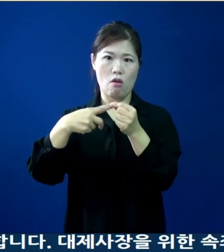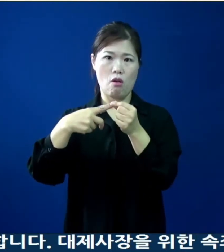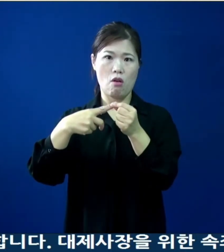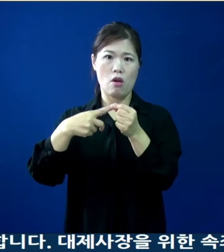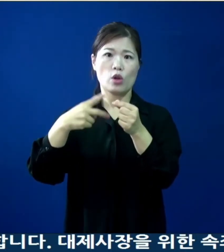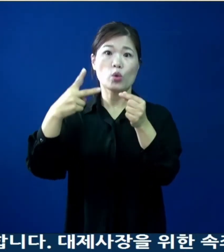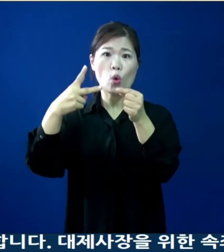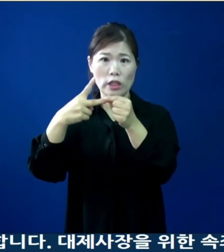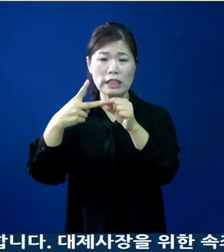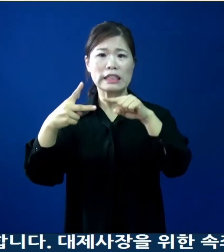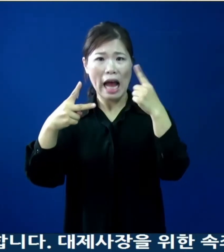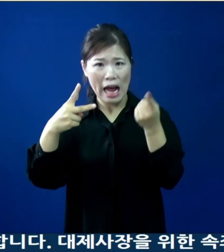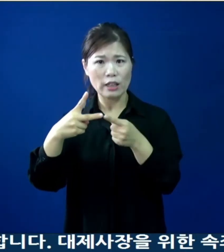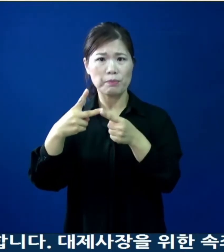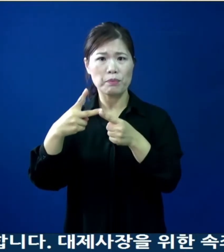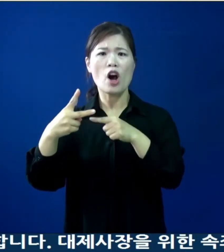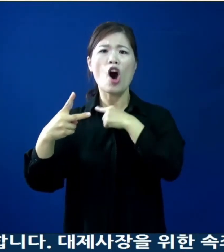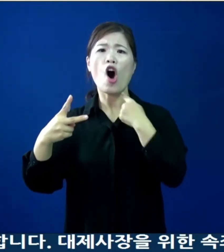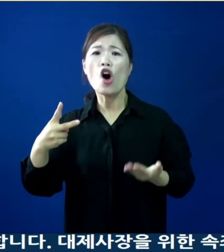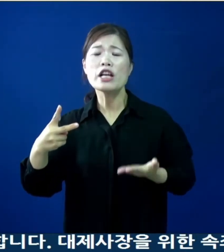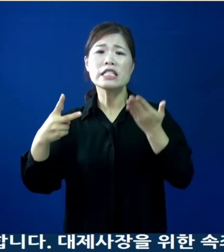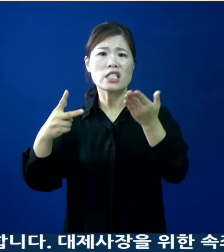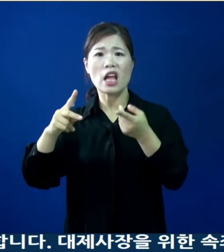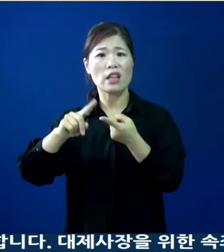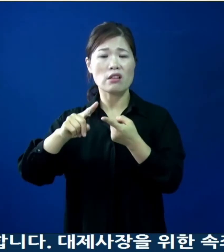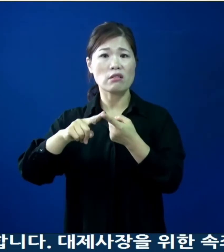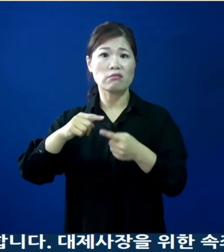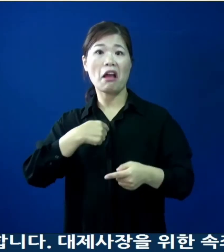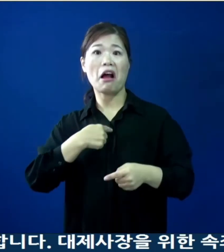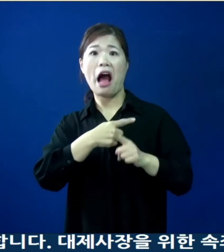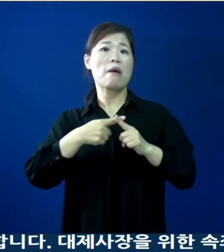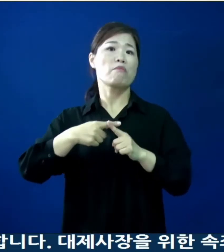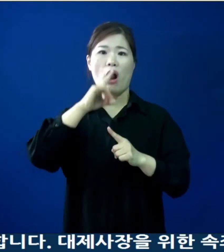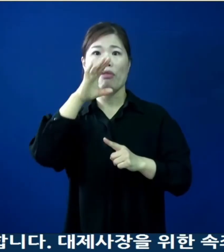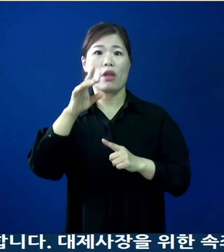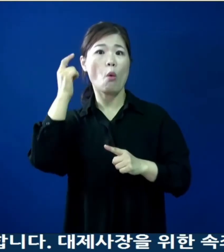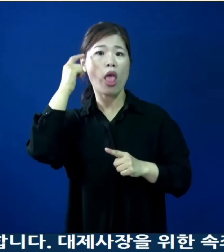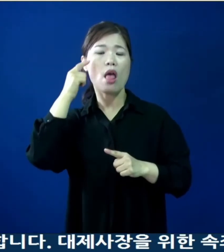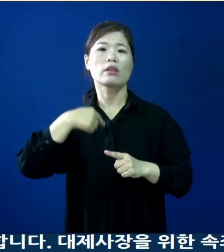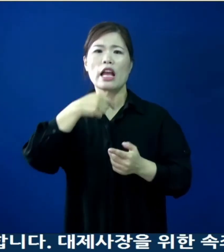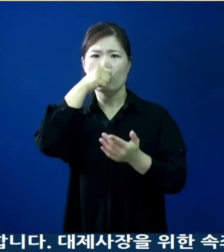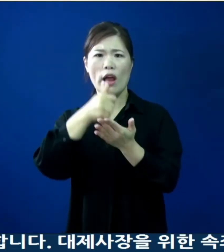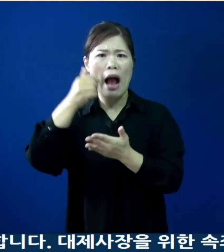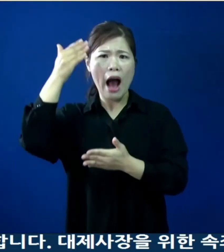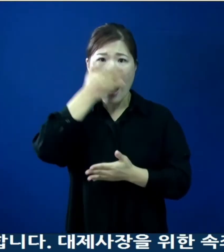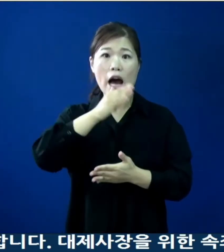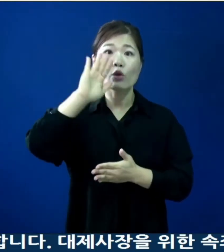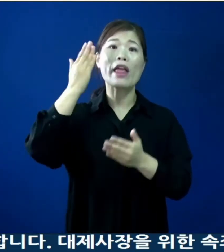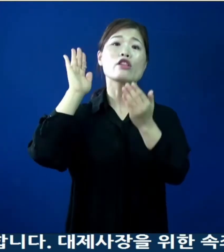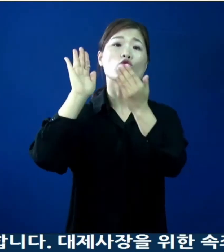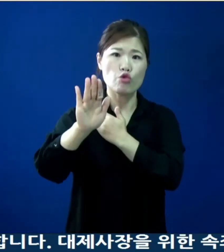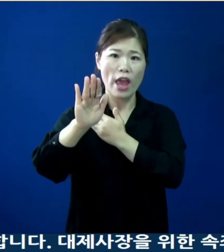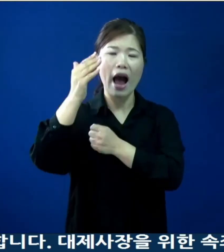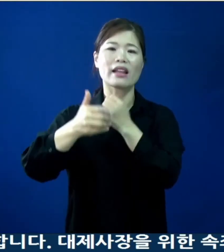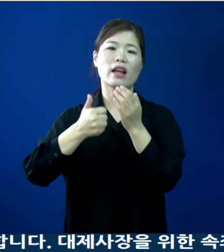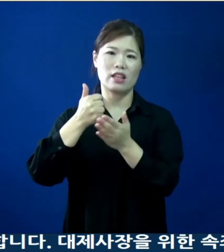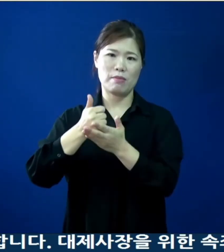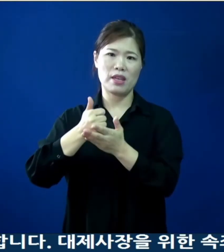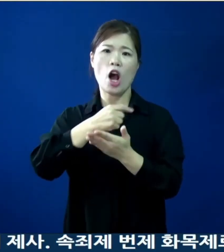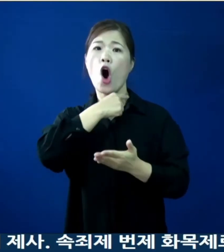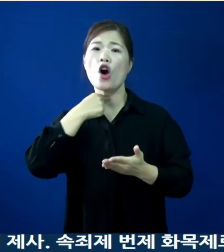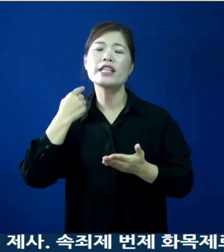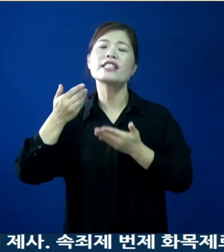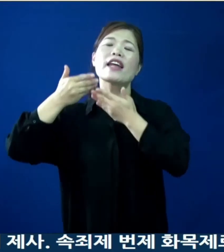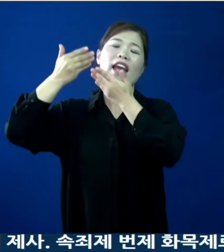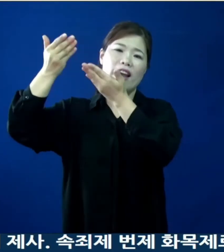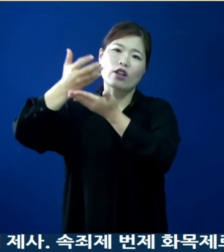뜻대로 살겠습니다. 이 헌신은 함부로 할 수 없어요. 내 죄가 정결케 돼야만 하나님이 그 헌신을 받아주시는 겁니다. 그